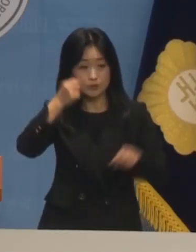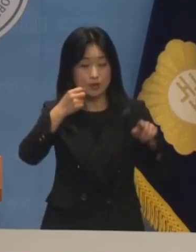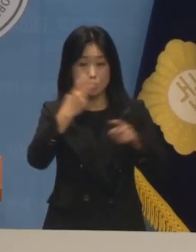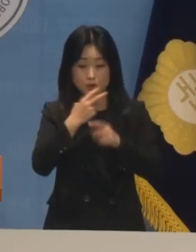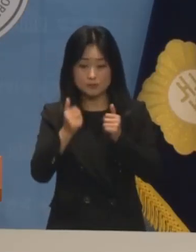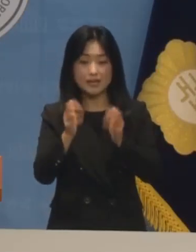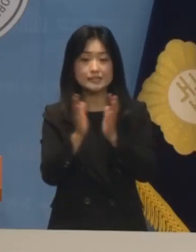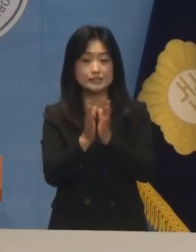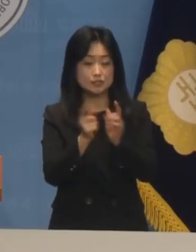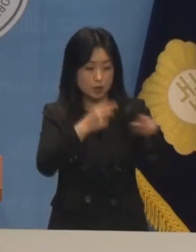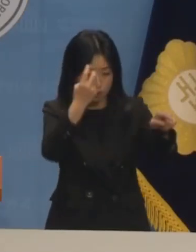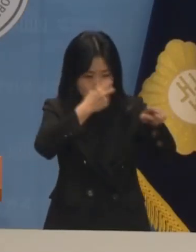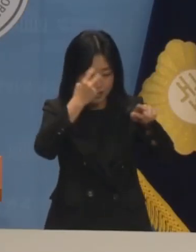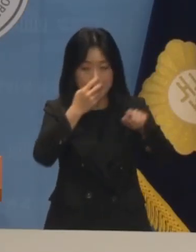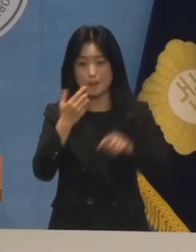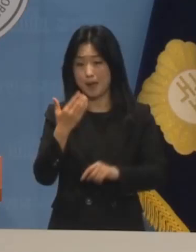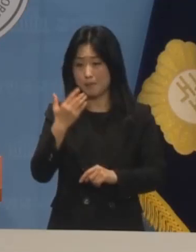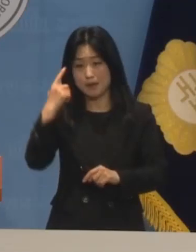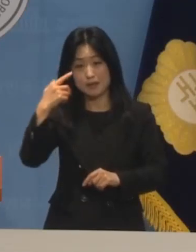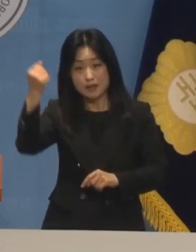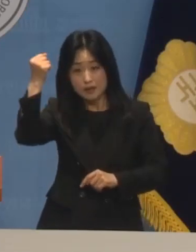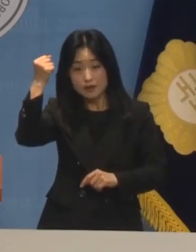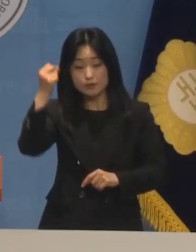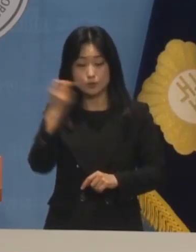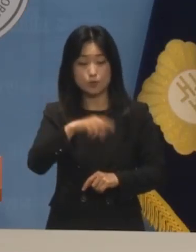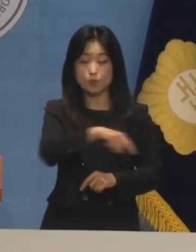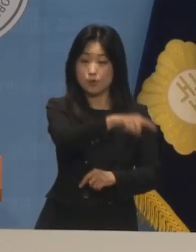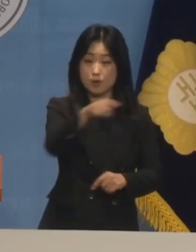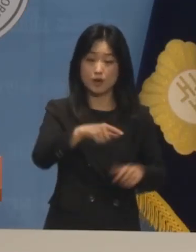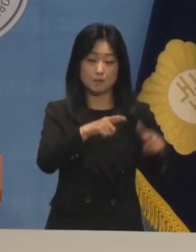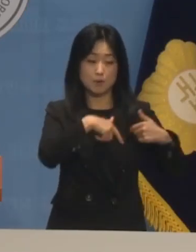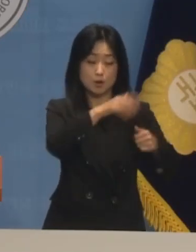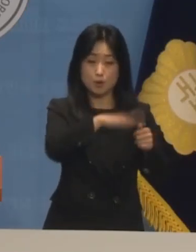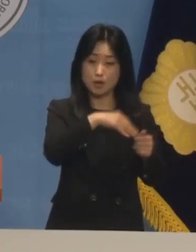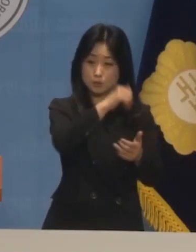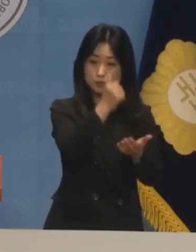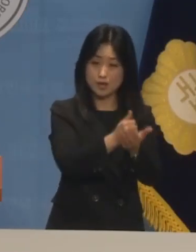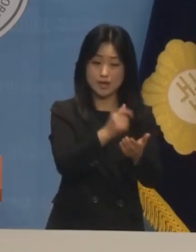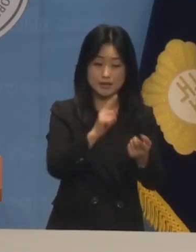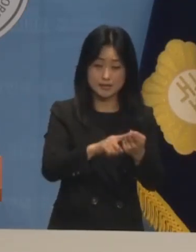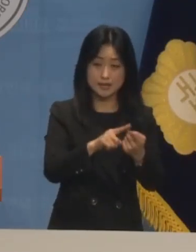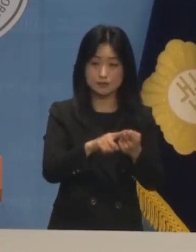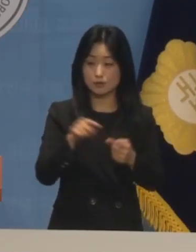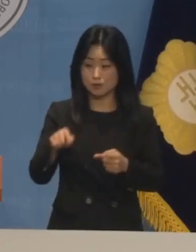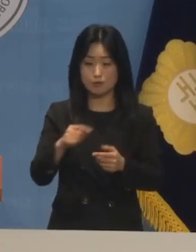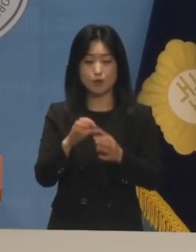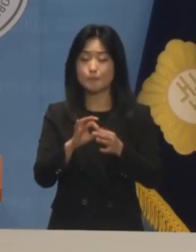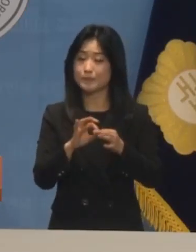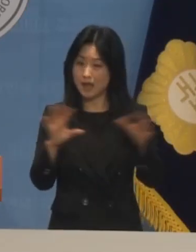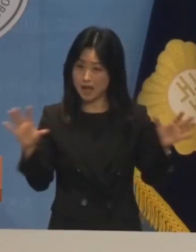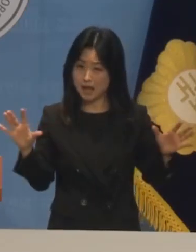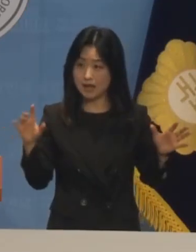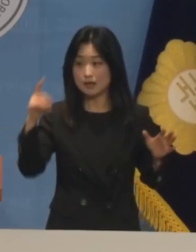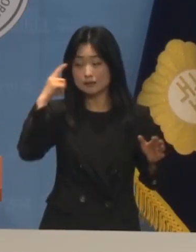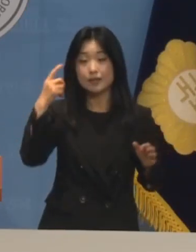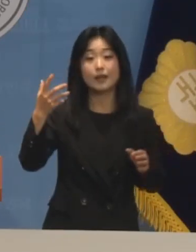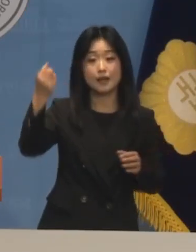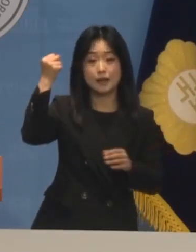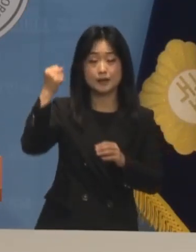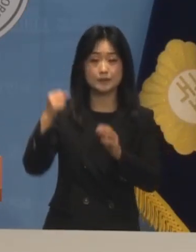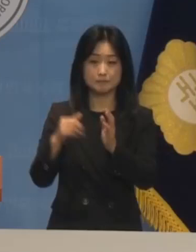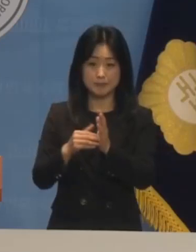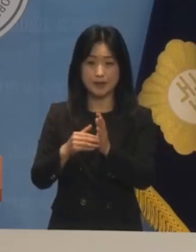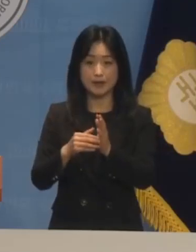수사를 개시할 수 있는 범위에 해당하며 피의자들의 명예훼손 혐의는 위 범죄와 직접 관련성이 있는 범죄에